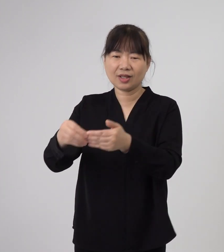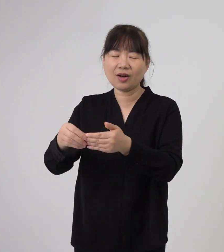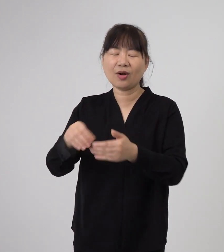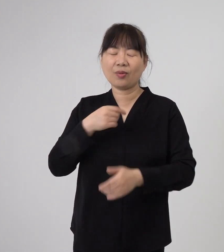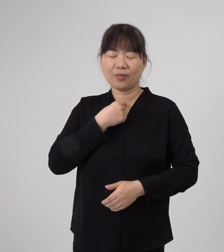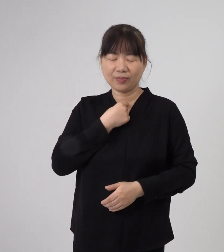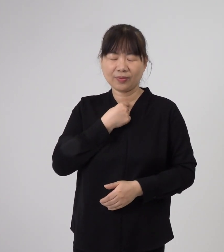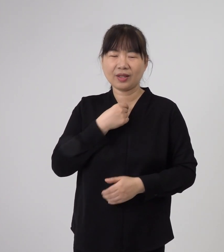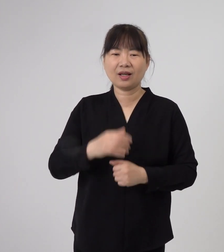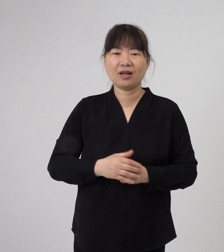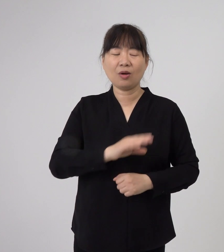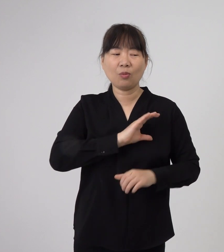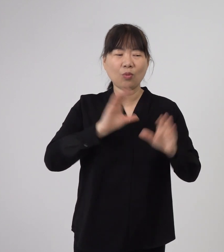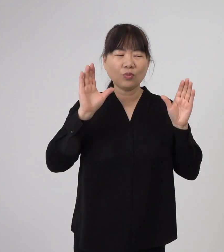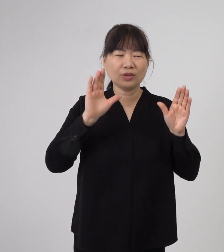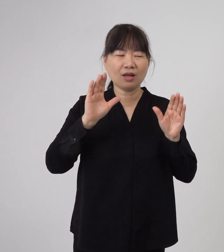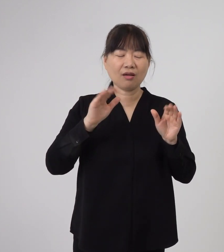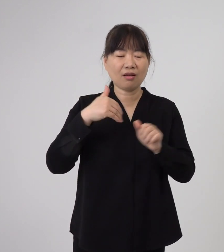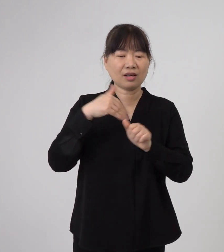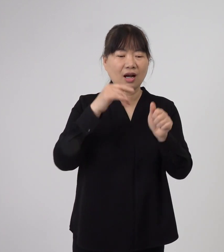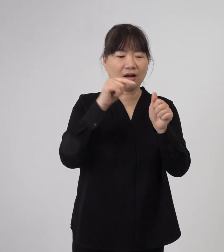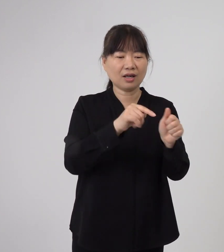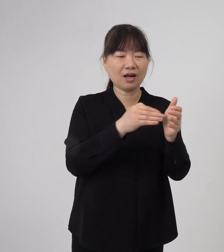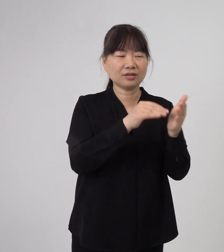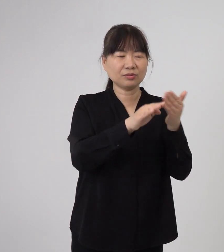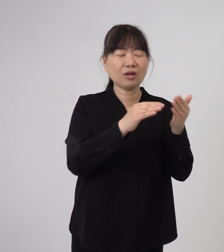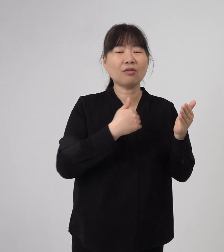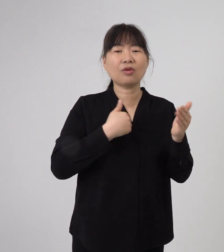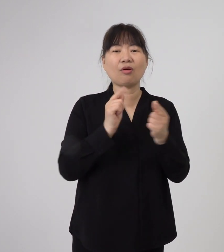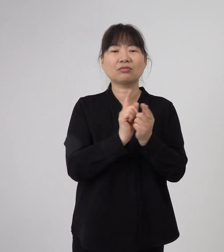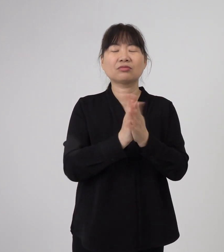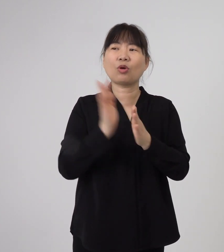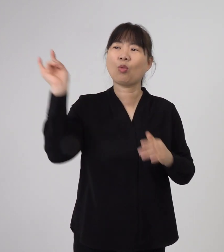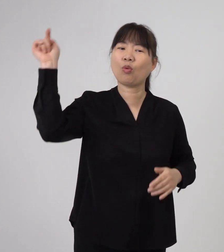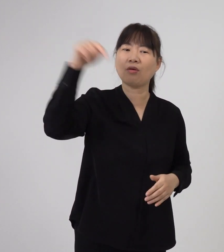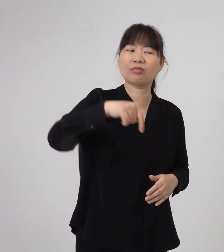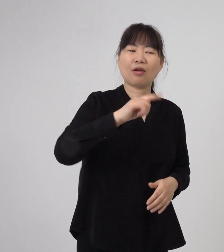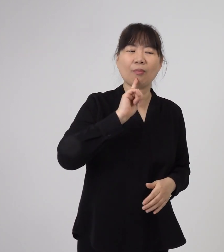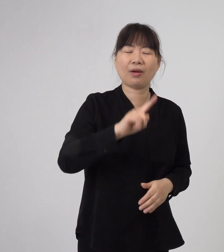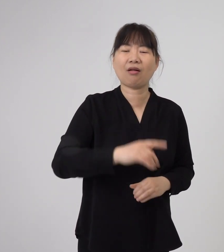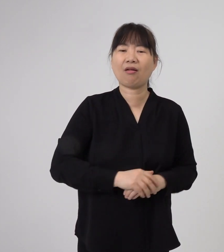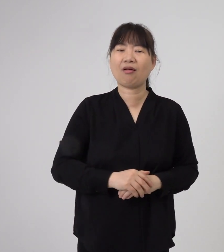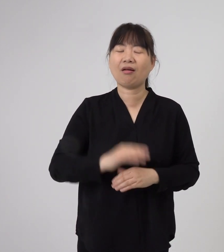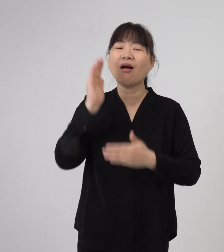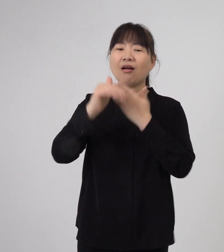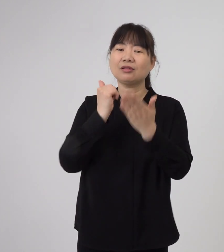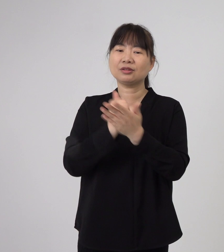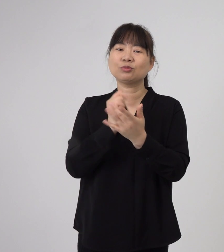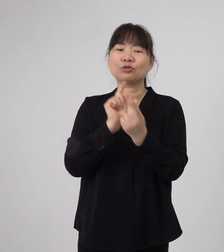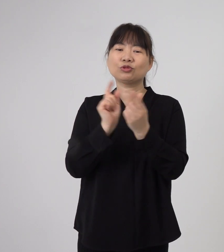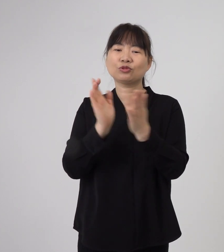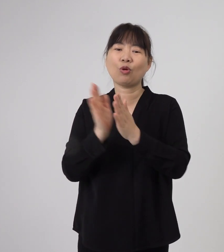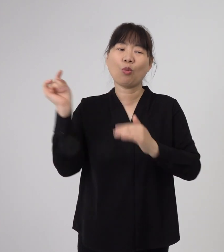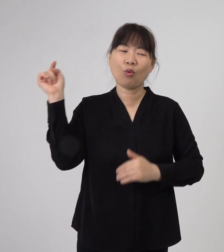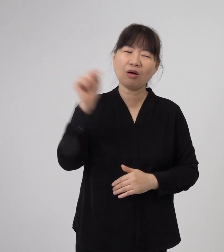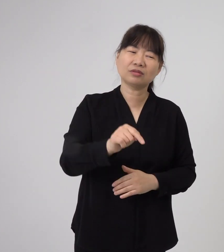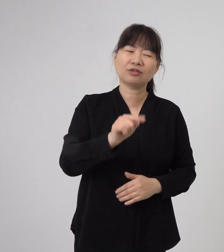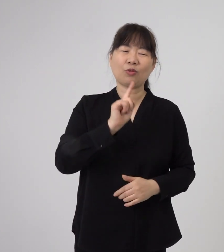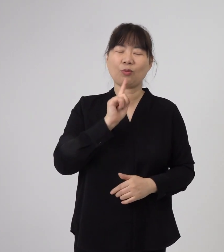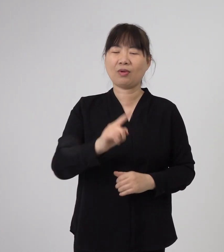띕니까? 모세 보고 가라 그래 놓고는 내가 내려가서 그래요. 하나님이 간다는 거예요.